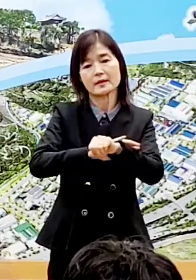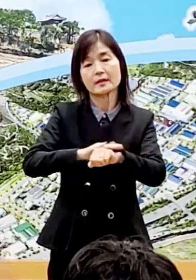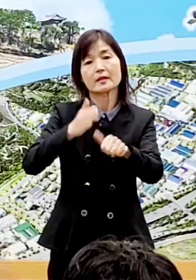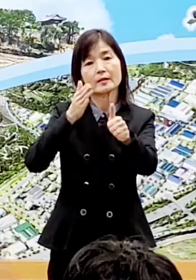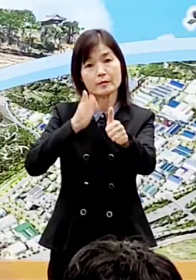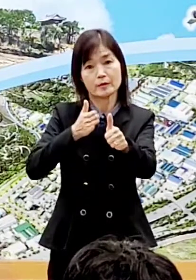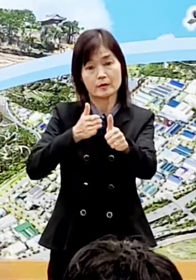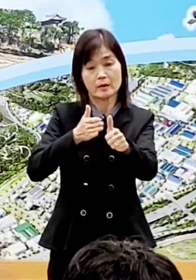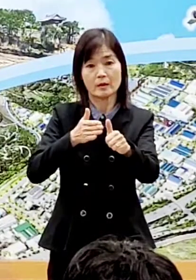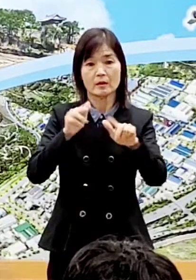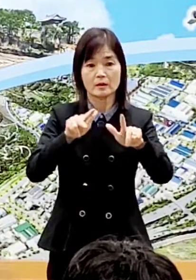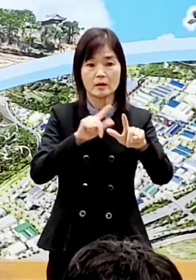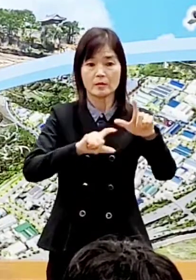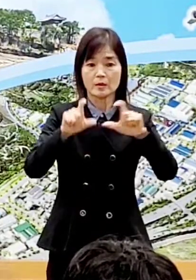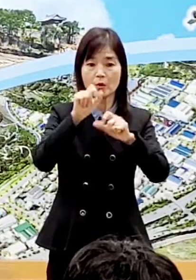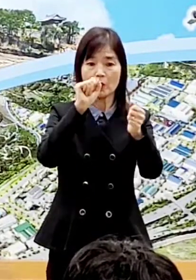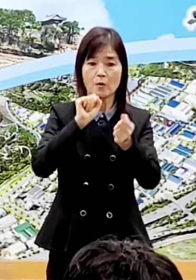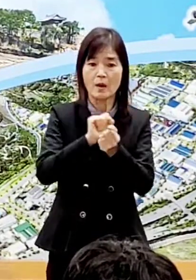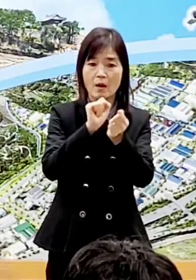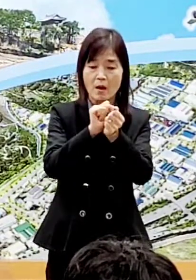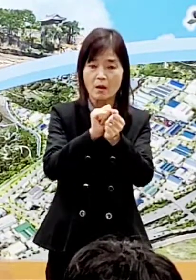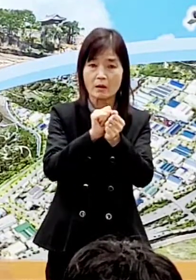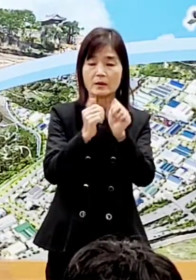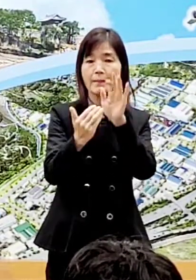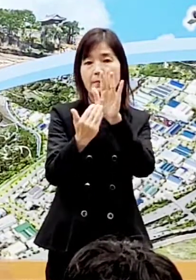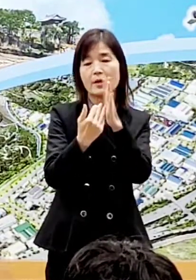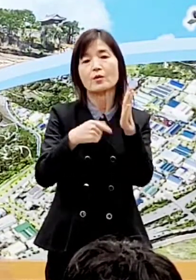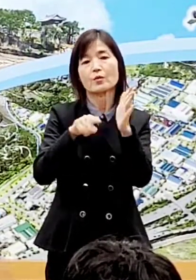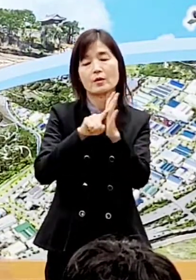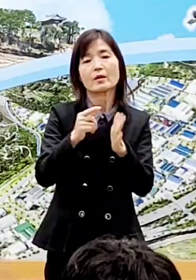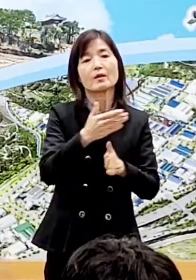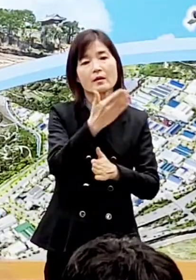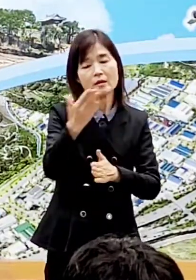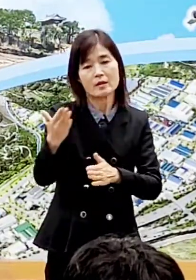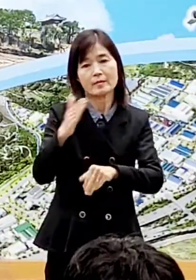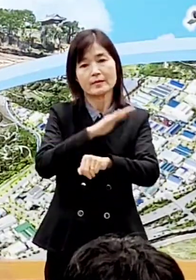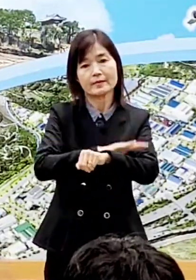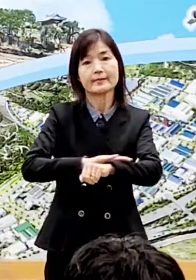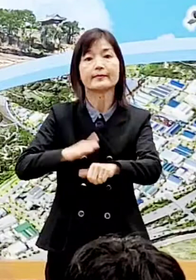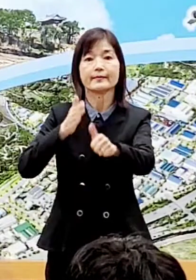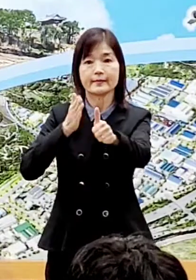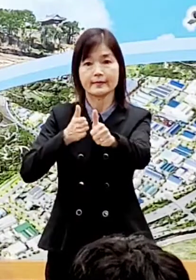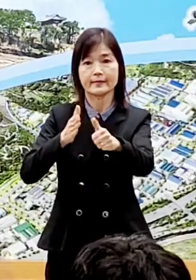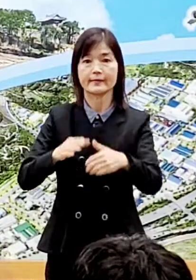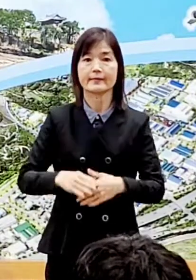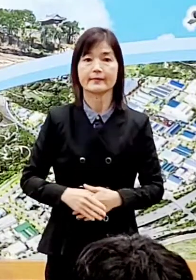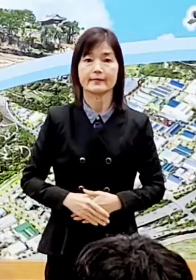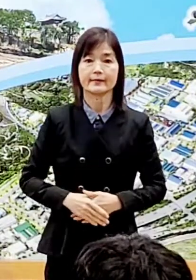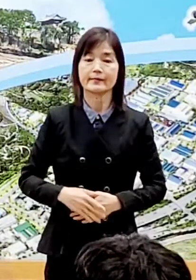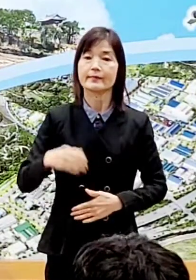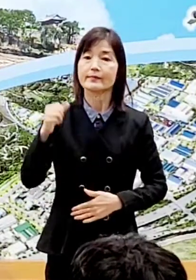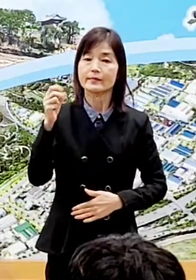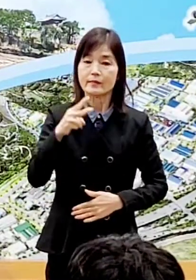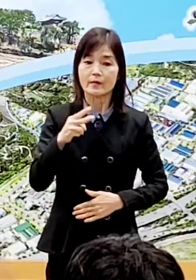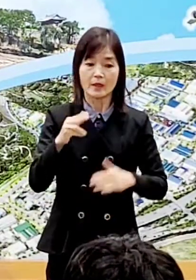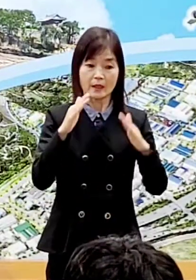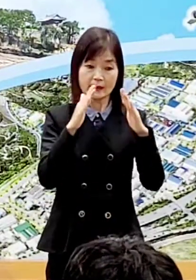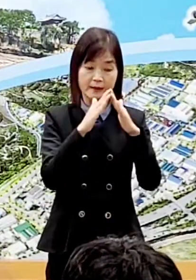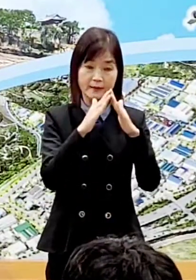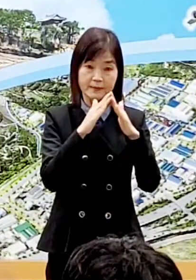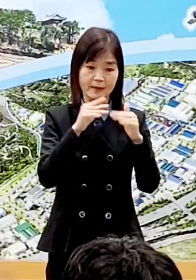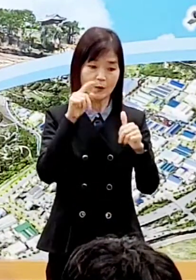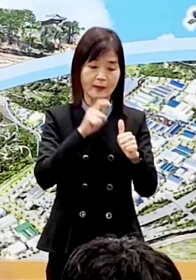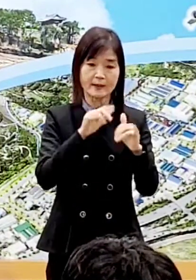받아 추가적인 감염 확산 억제에 반드시 협조하여 주시기 바랍니다. 아울러 재택치료자